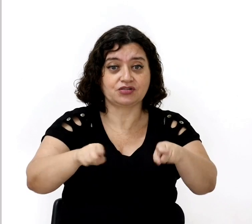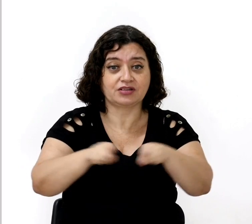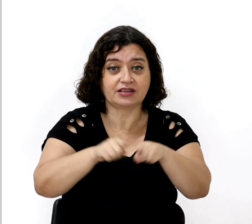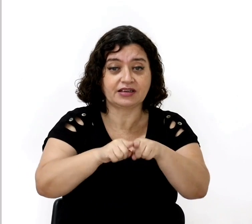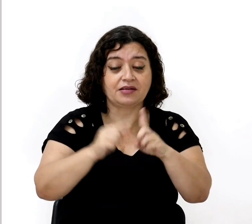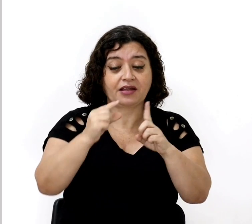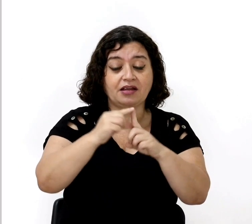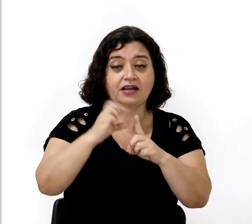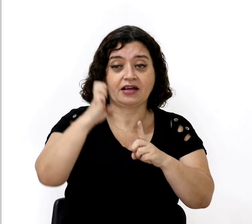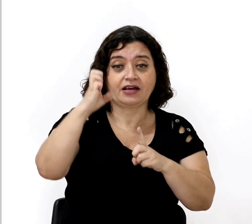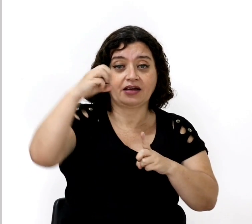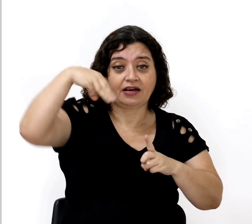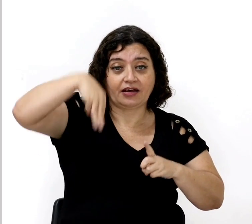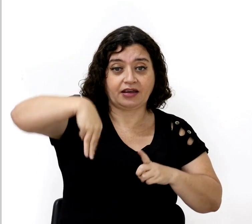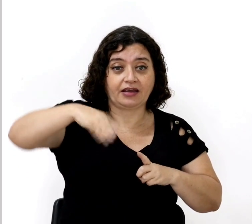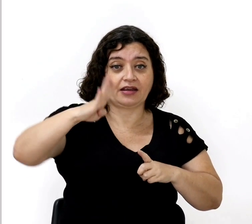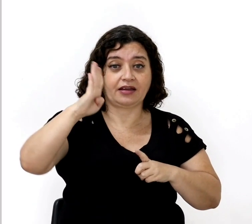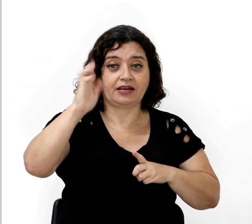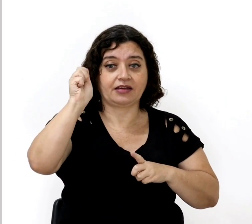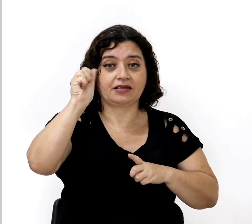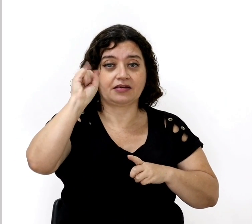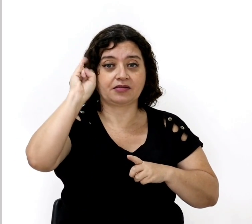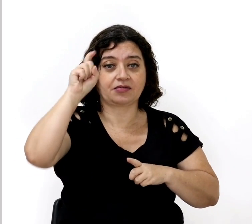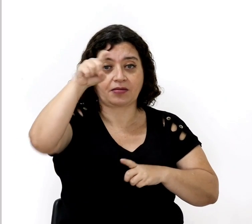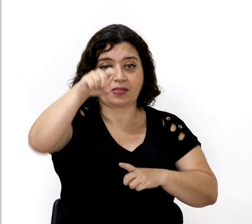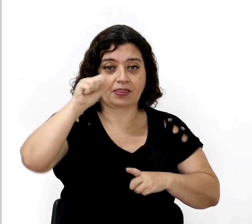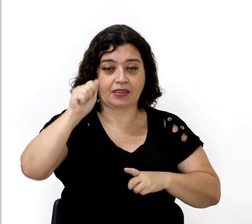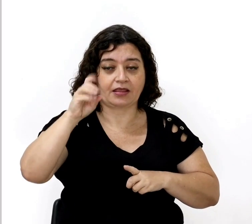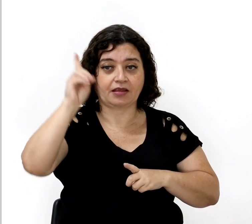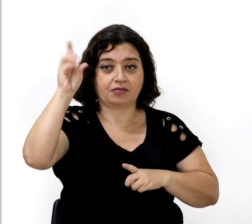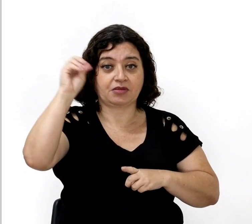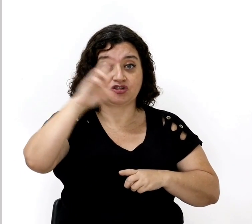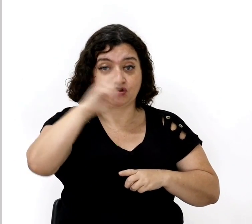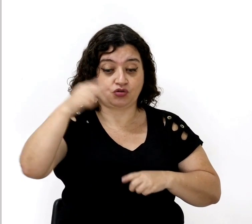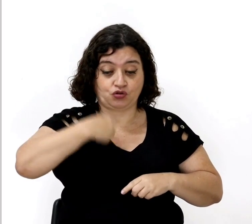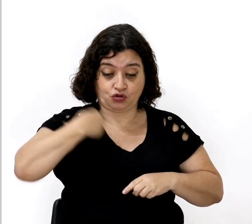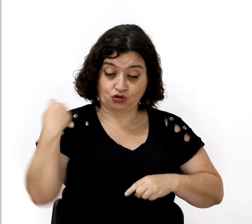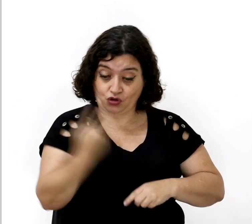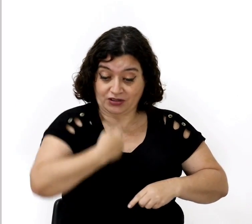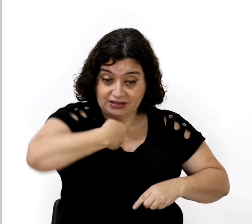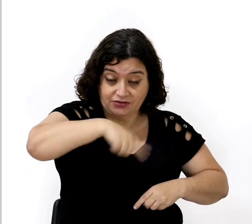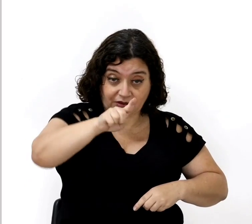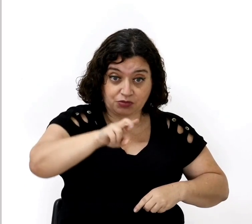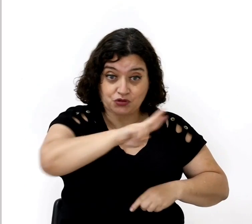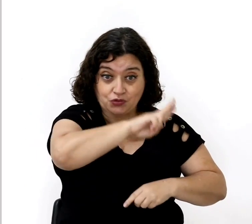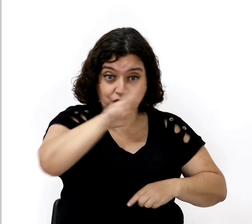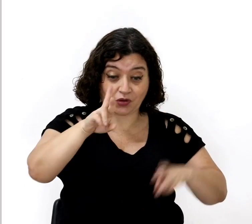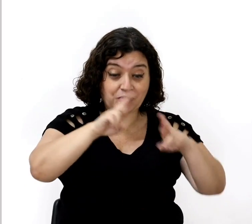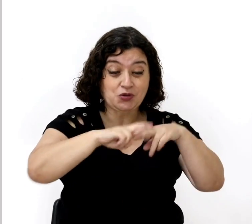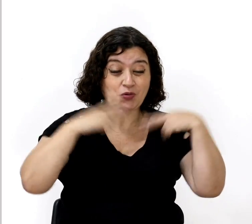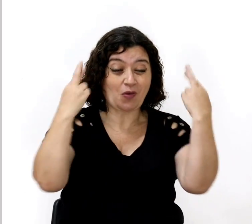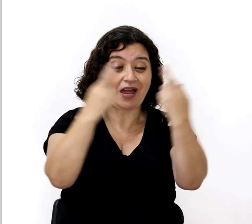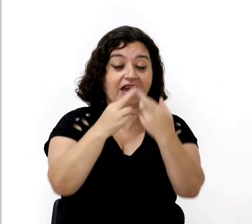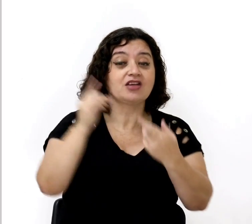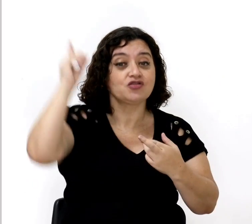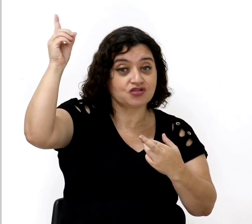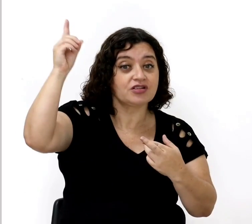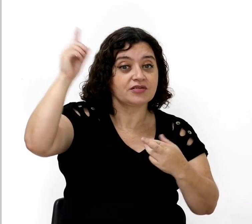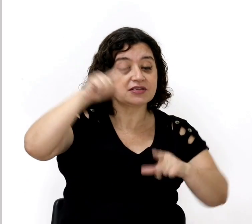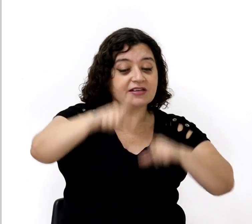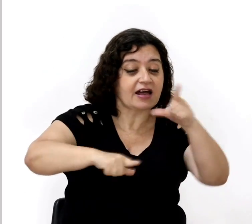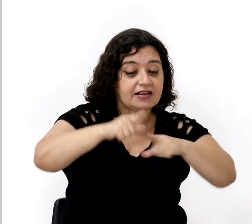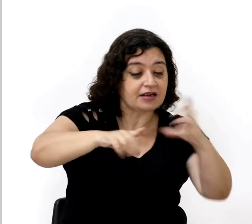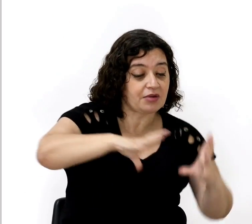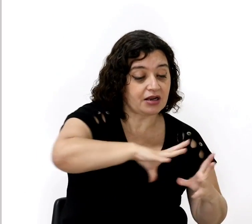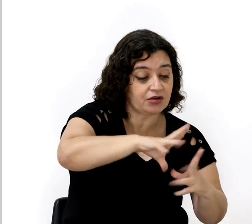e embaixador. E a gente vai, em nome do reino de Deus, atuar no reino do mundo, e